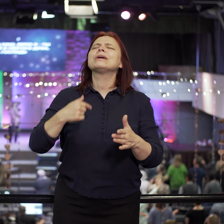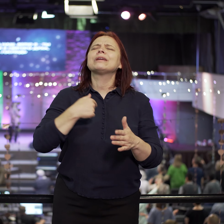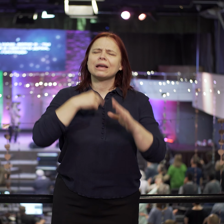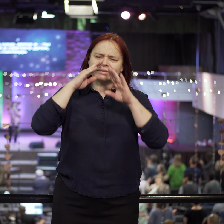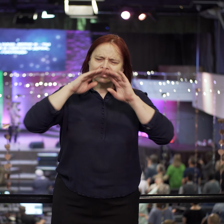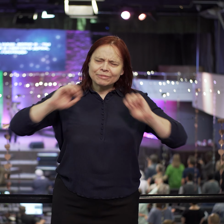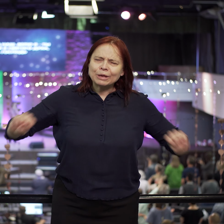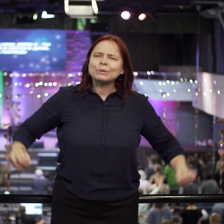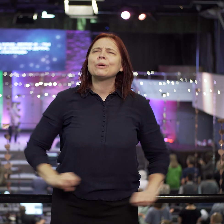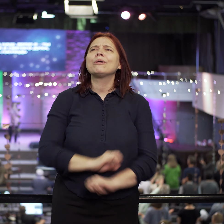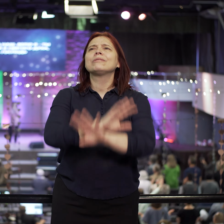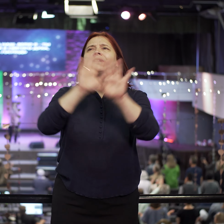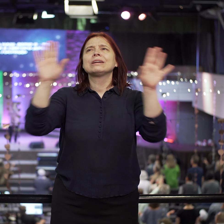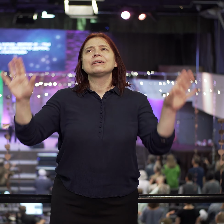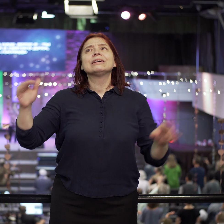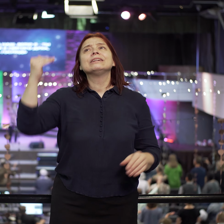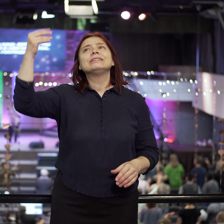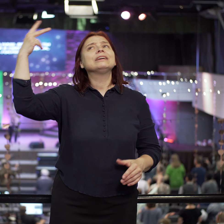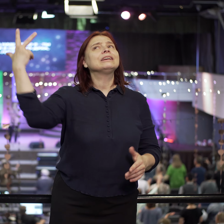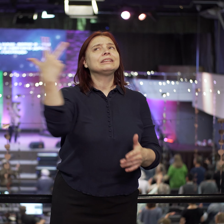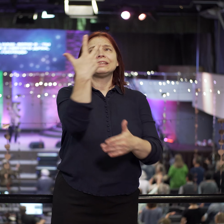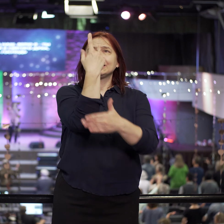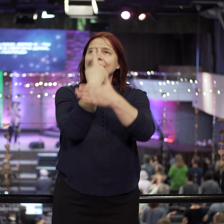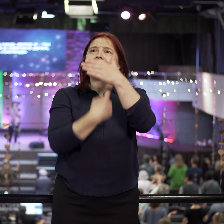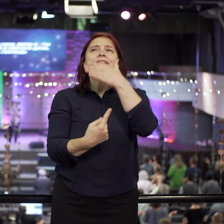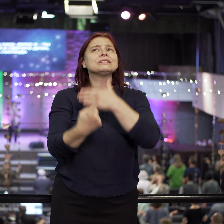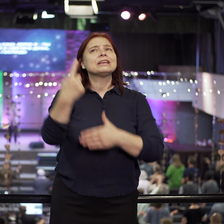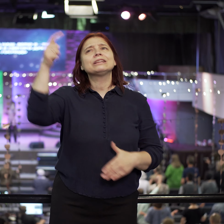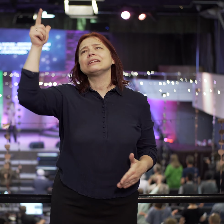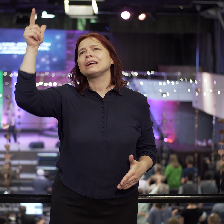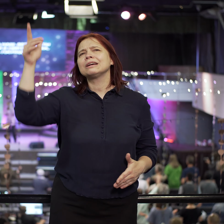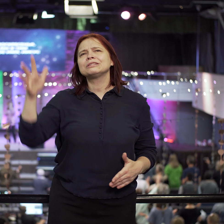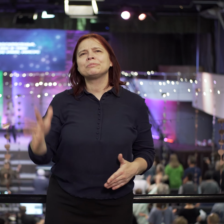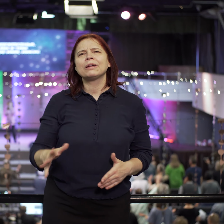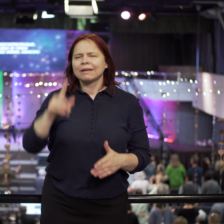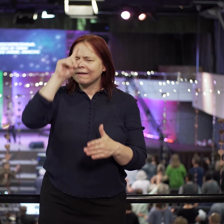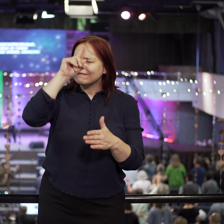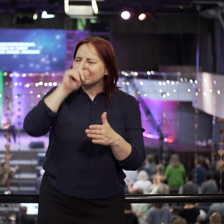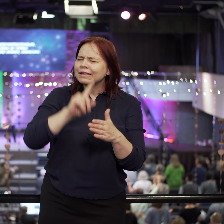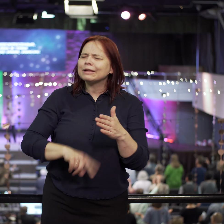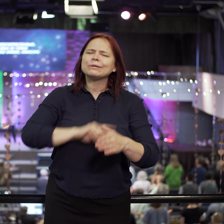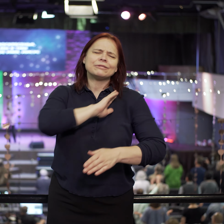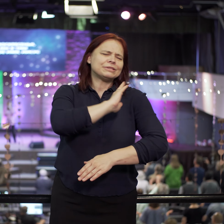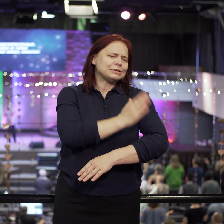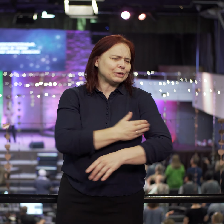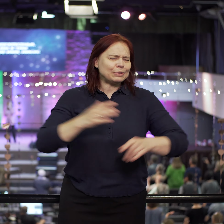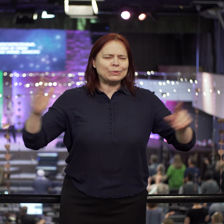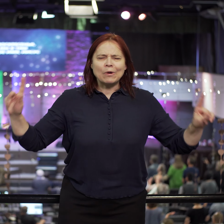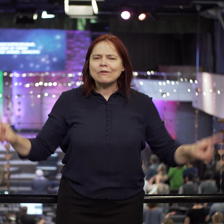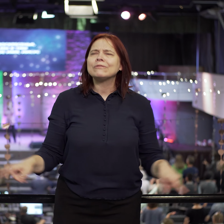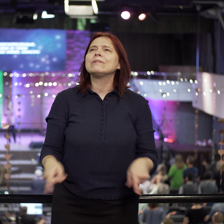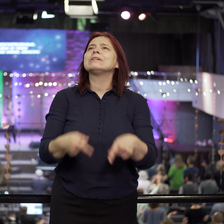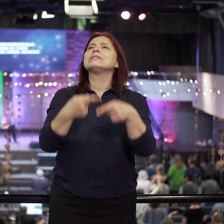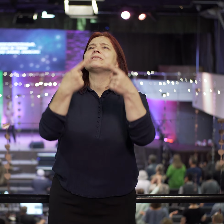Святого Духа, Ты триедин Господь. Верю я в силу